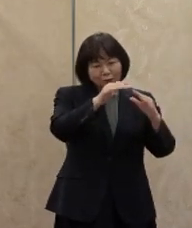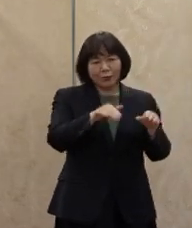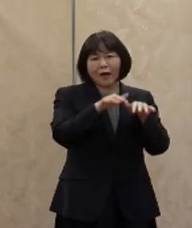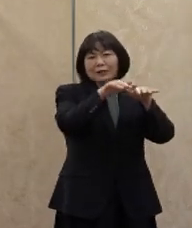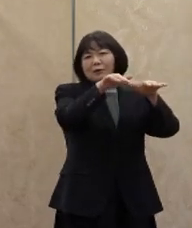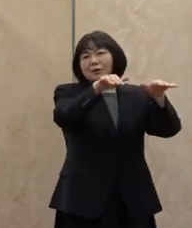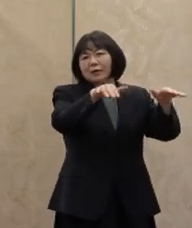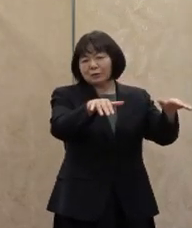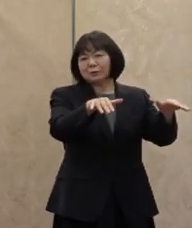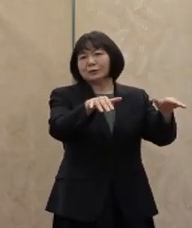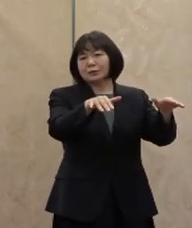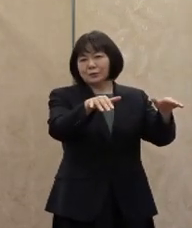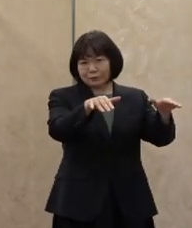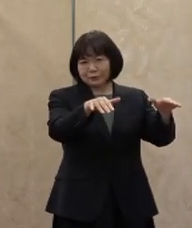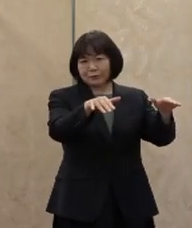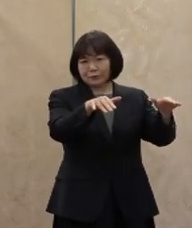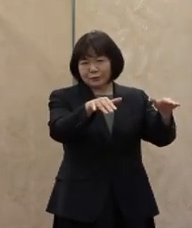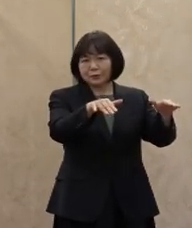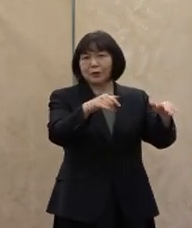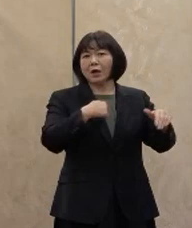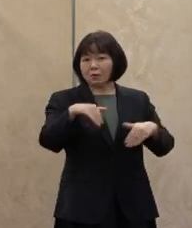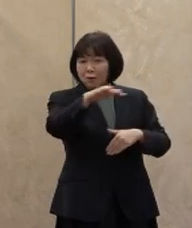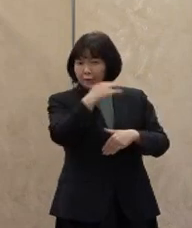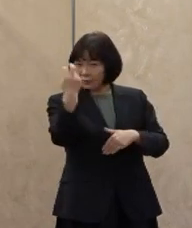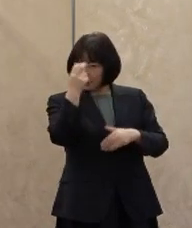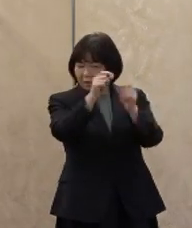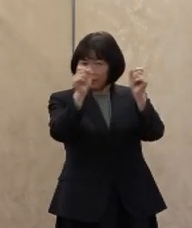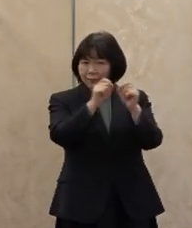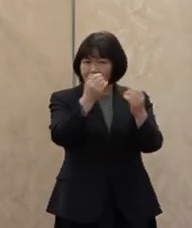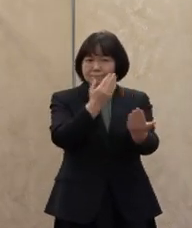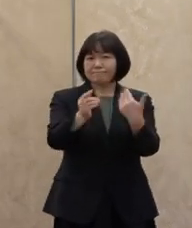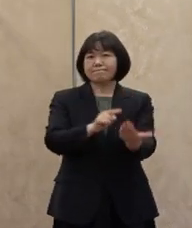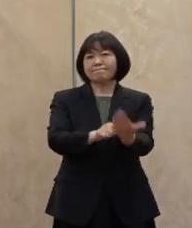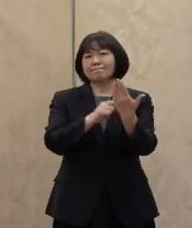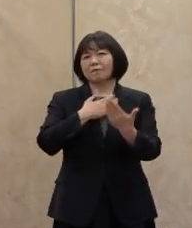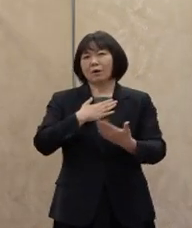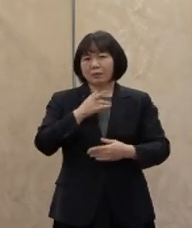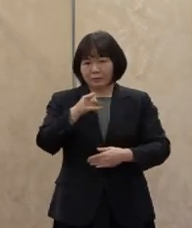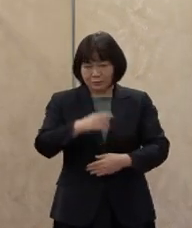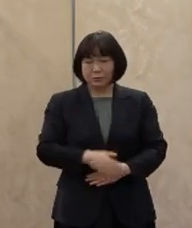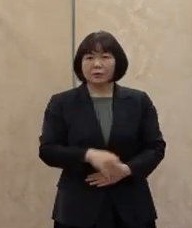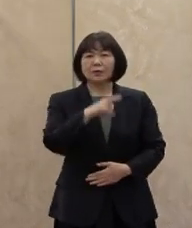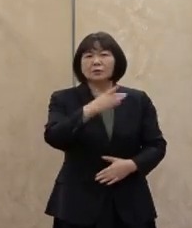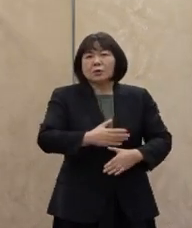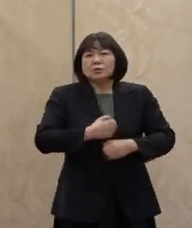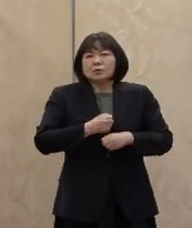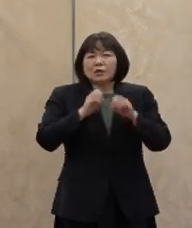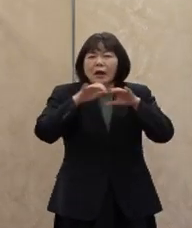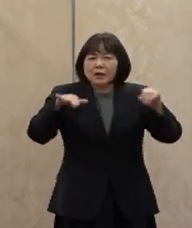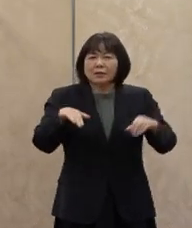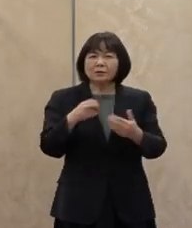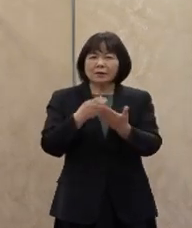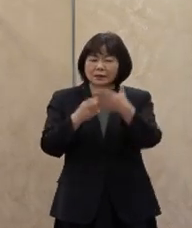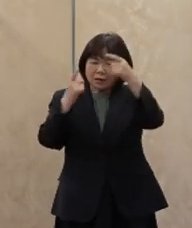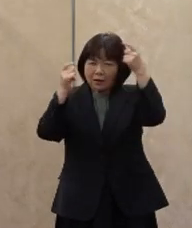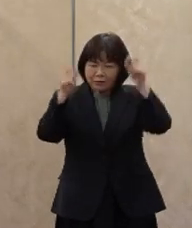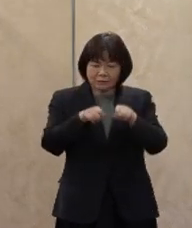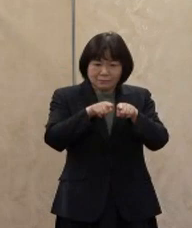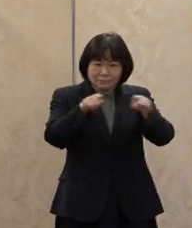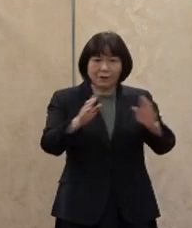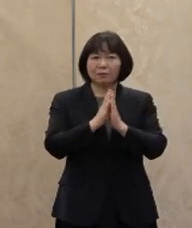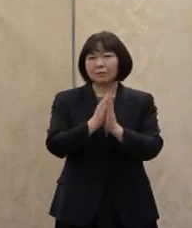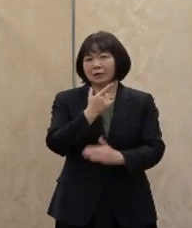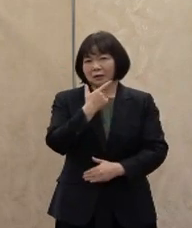のが、我々保健所で調査してもやっぱり出てきてますので、そこについても注意喚起はぜひ大学の方で徹底をしてもらいたい